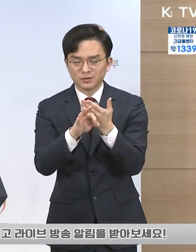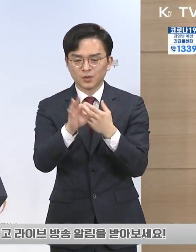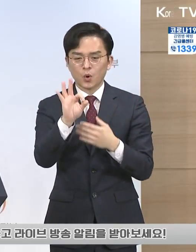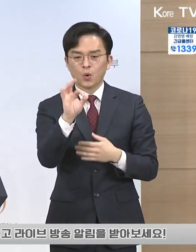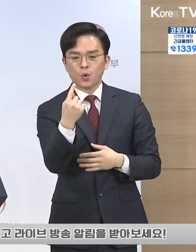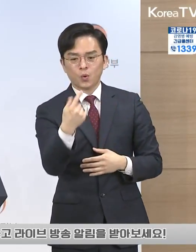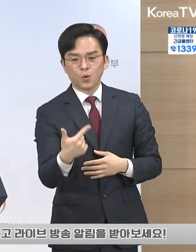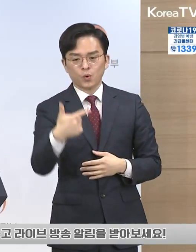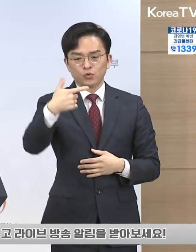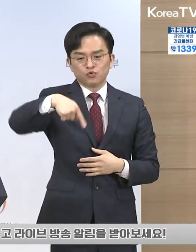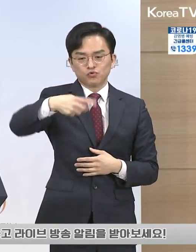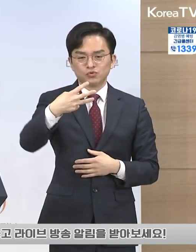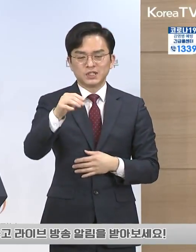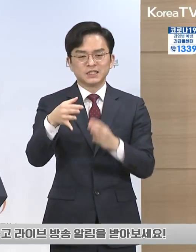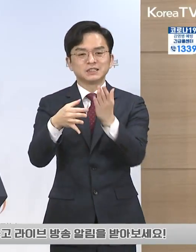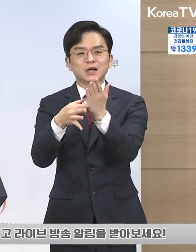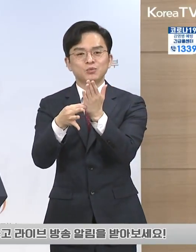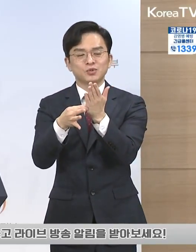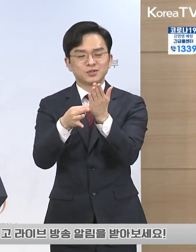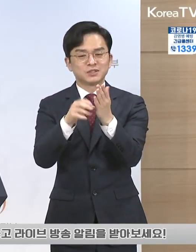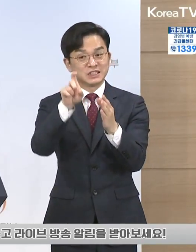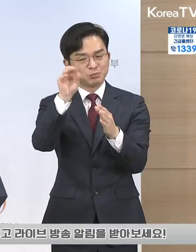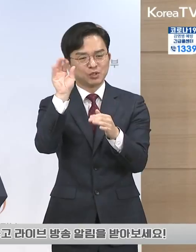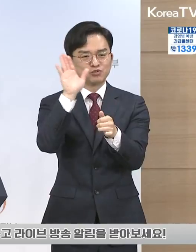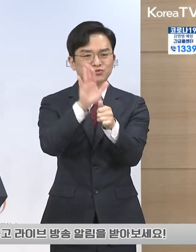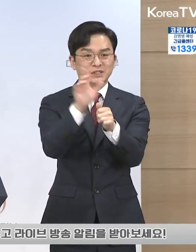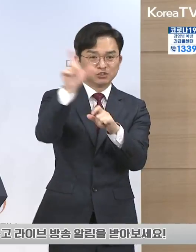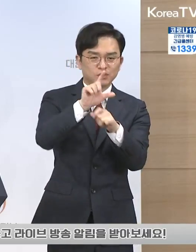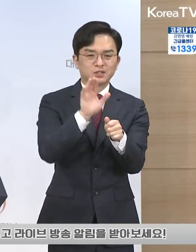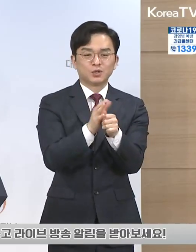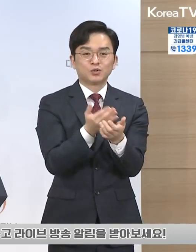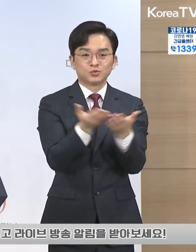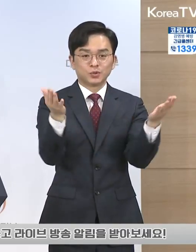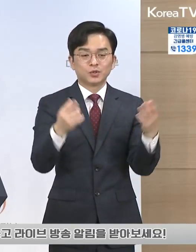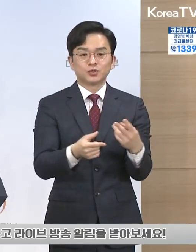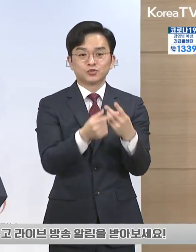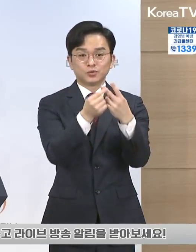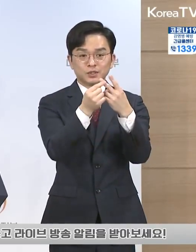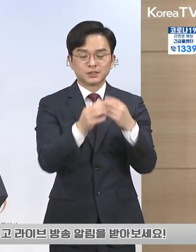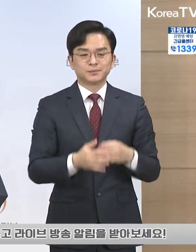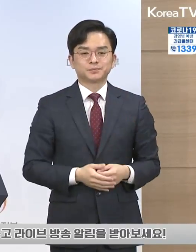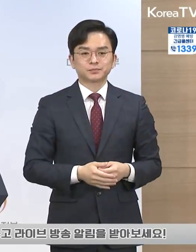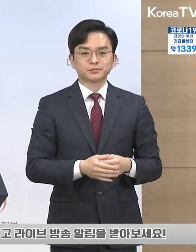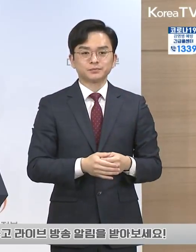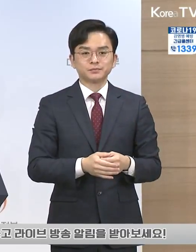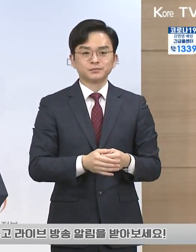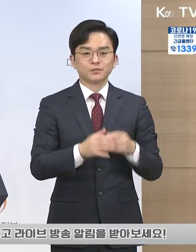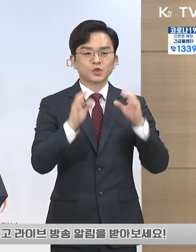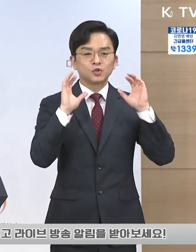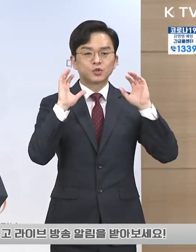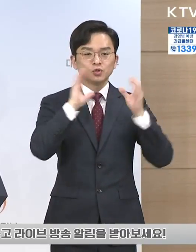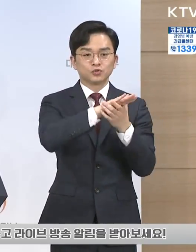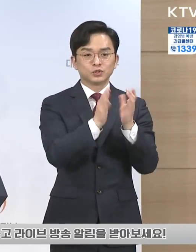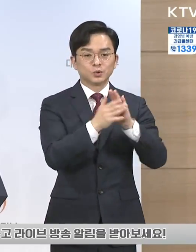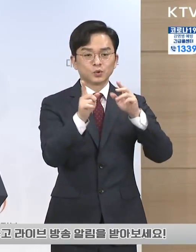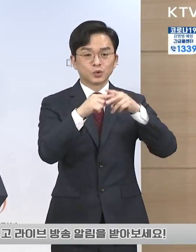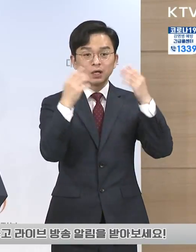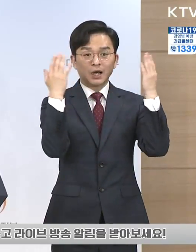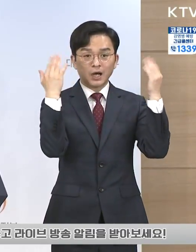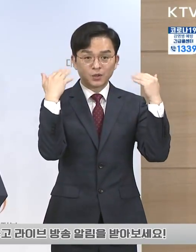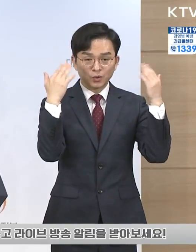지급하겠습니다. 유치원과 초등학교 긴급 돌봄을 오전 9시부터 오후 7시까지